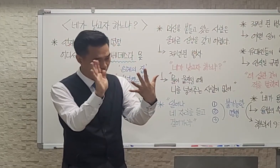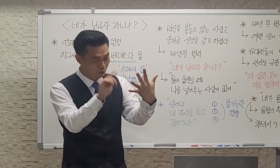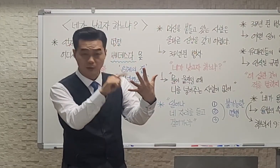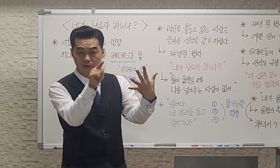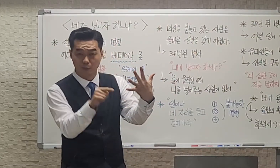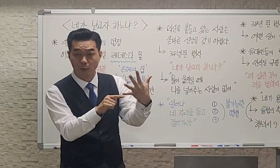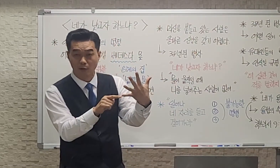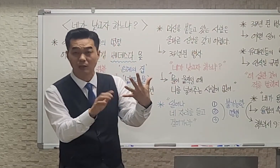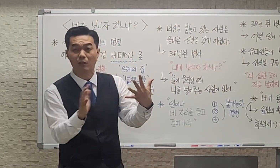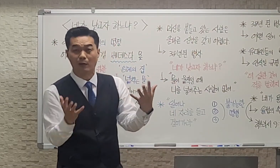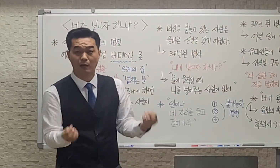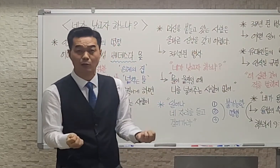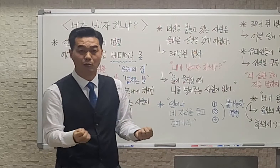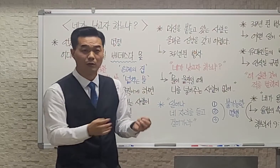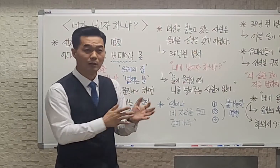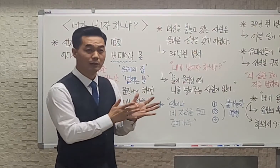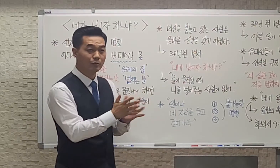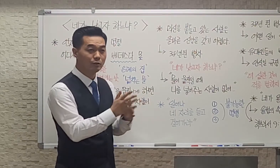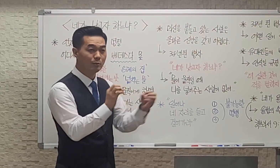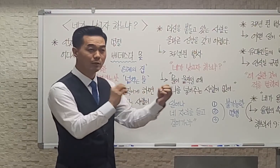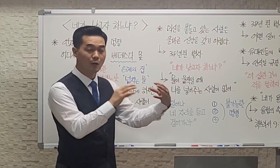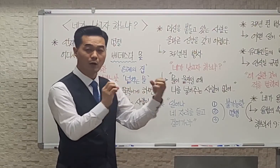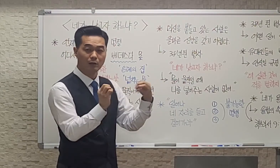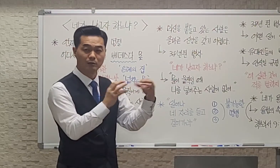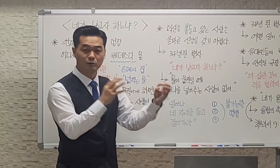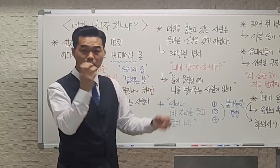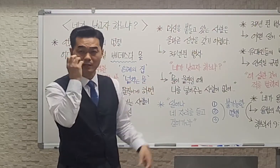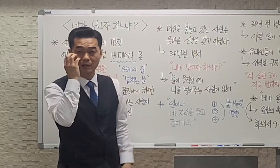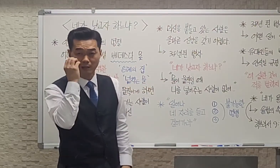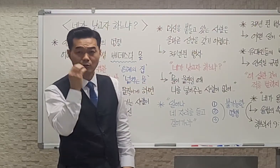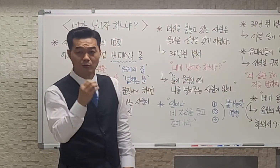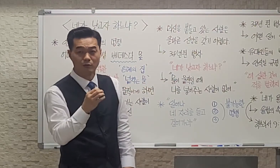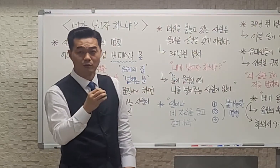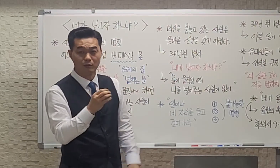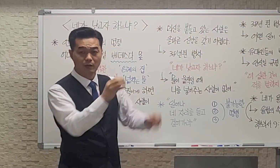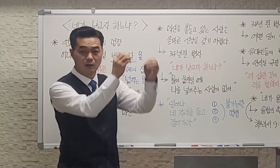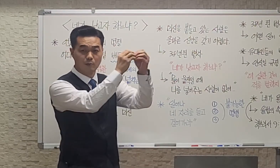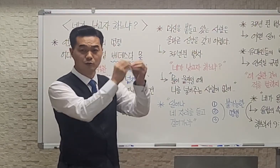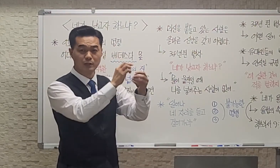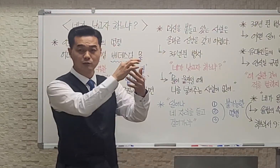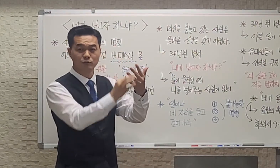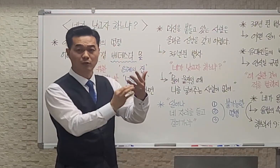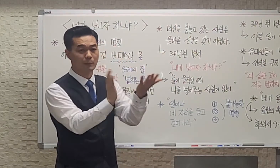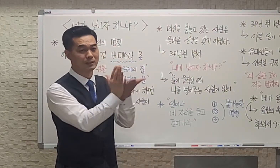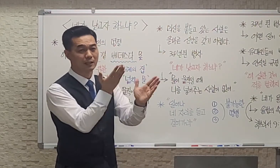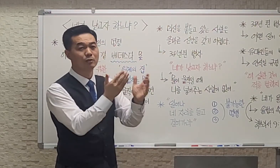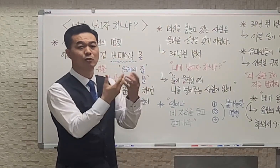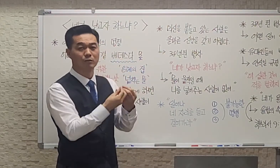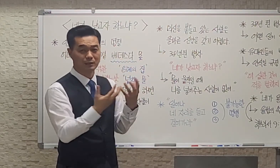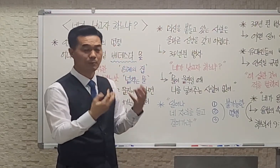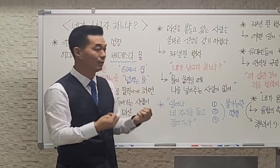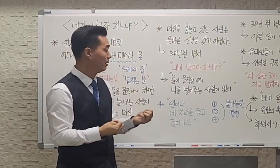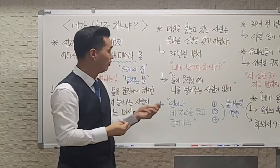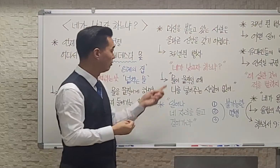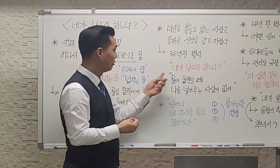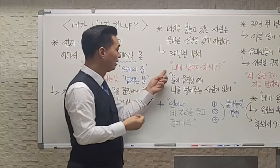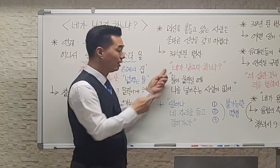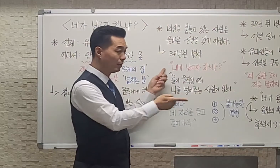막 그 다음 넘어 이렇게 많아요. 예수님의 대화는 좀 이상해요. 네, 문장 순서가 맞지 않는 경우가 참 많아요.